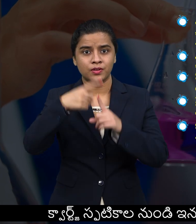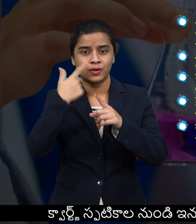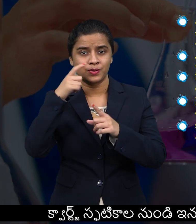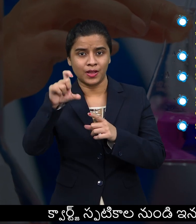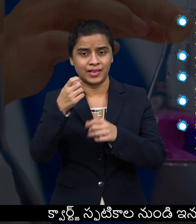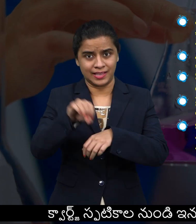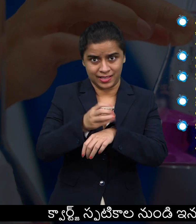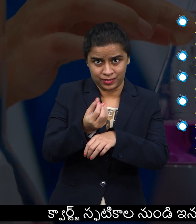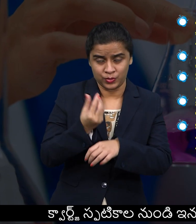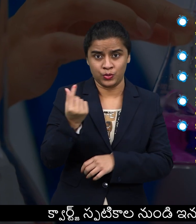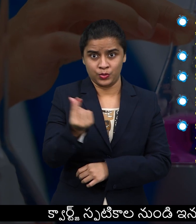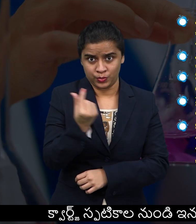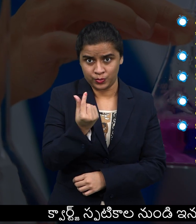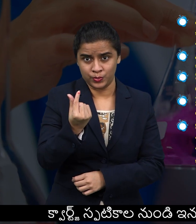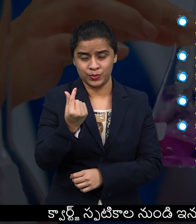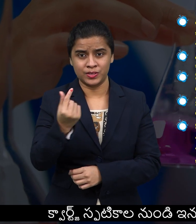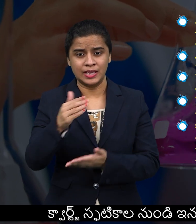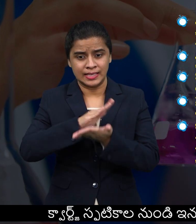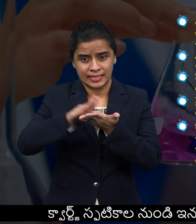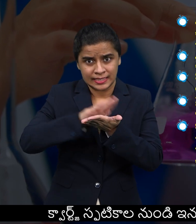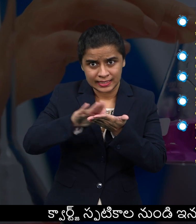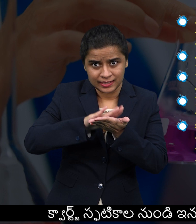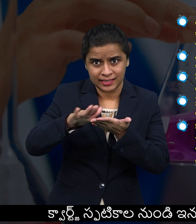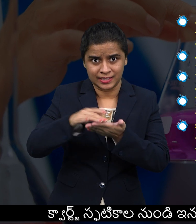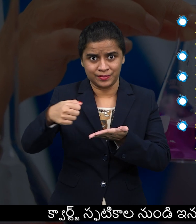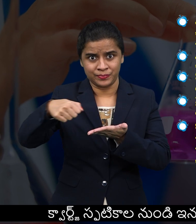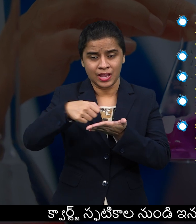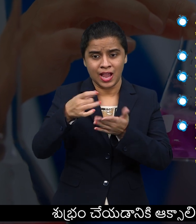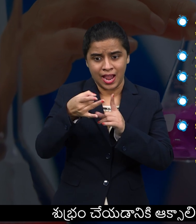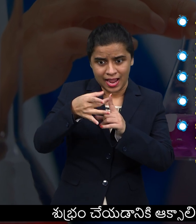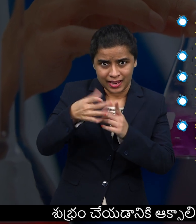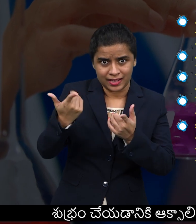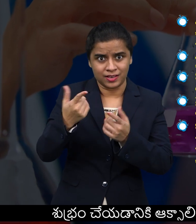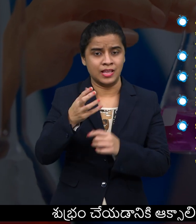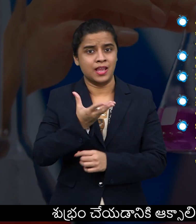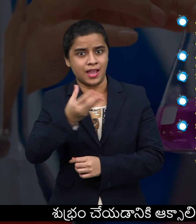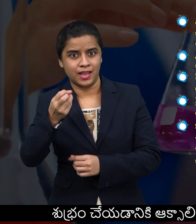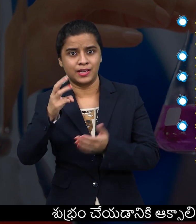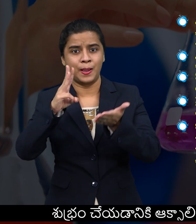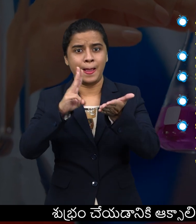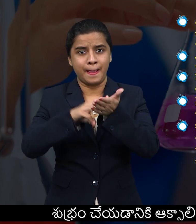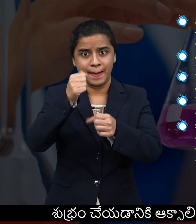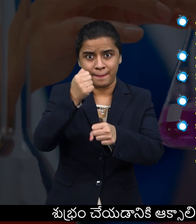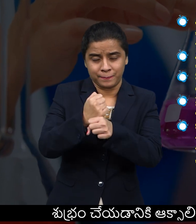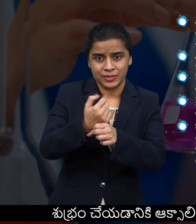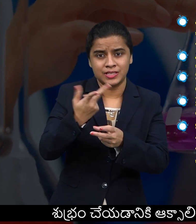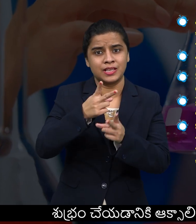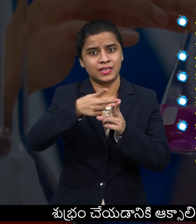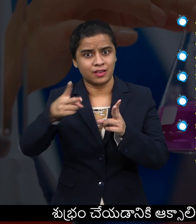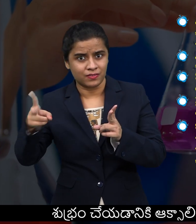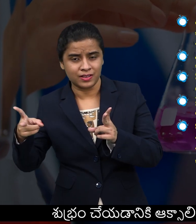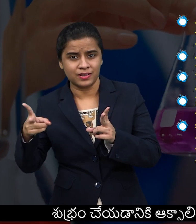క్వార్ట్జ్ స్ఫటికాల నుండి ఇనుము మరియు మ్యాంగనీస్ నిక్షేపాలను శుభ్రం చేయడానికి ఆక్సాలిక్